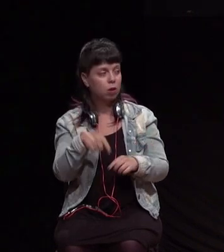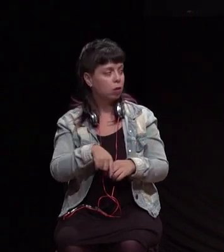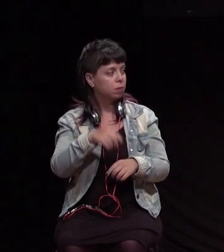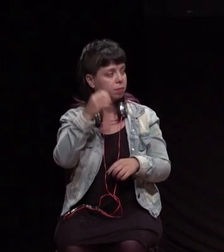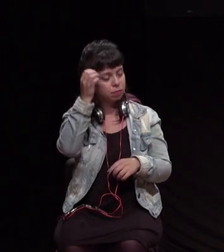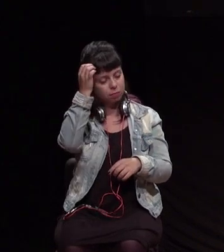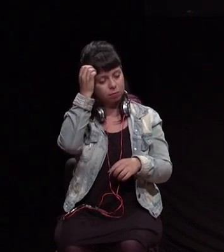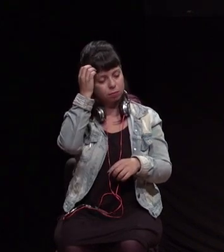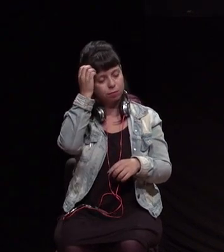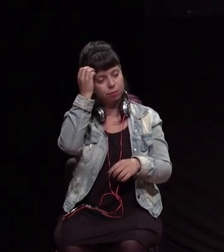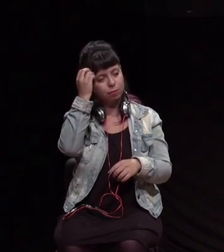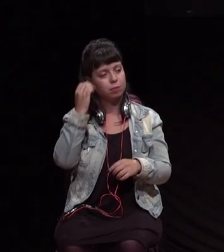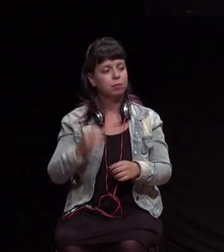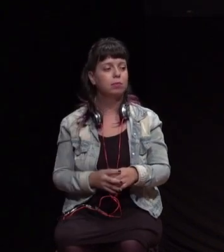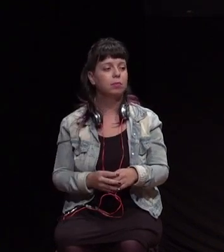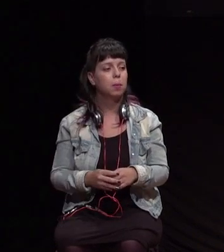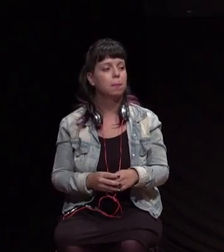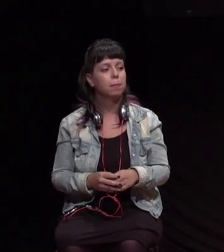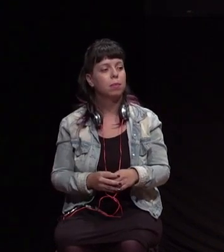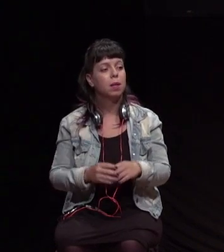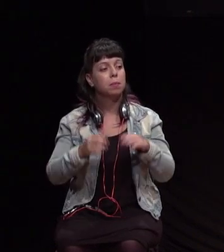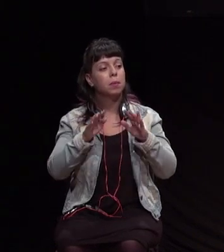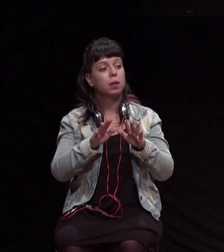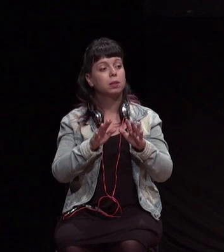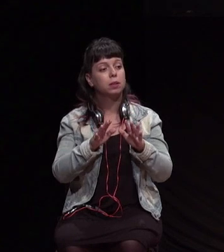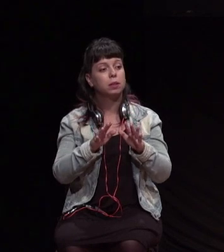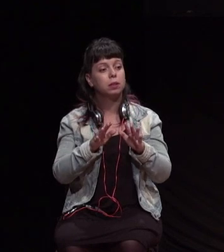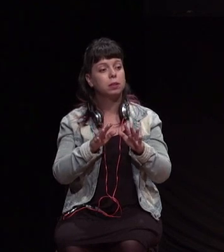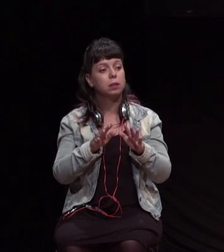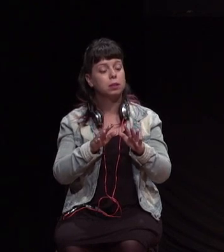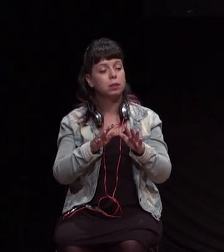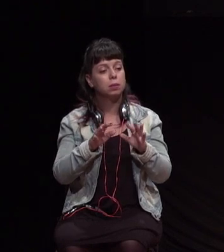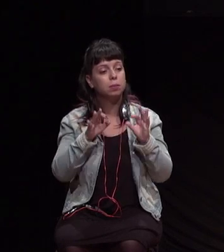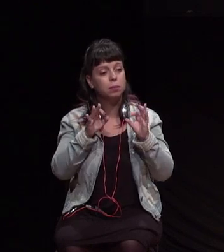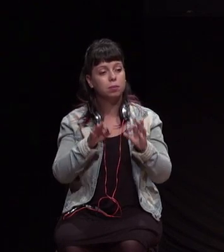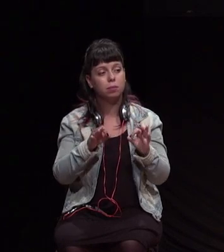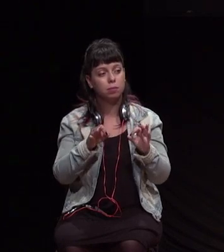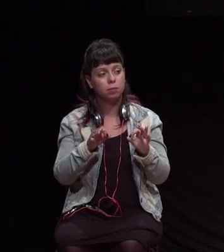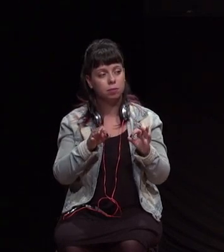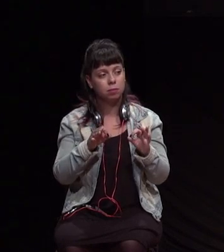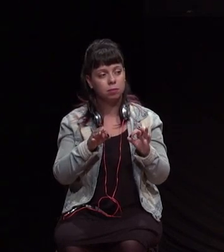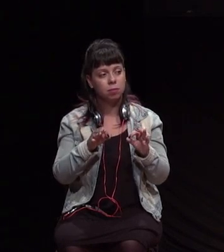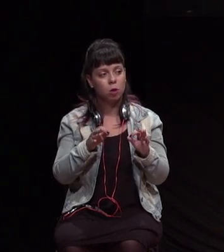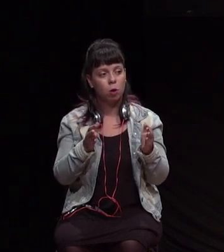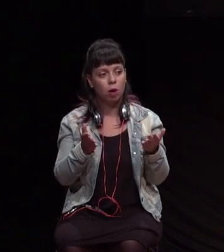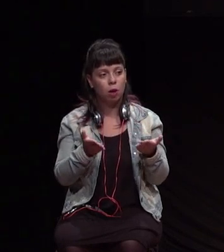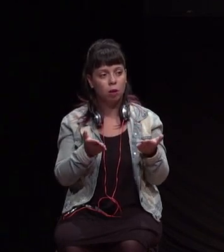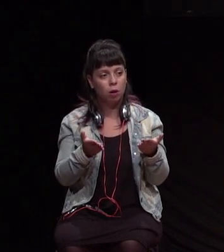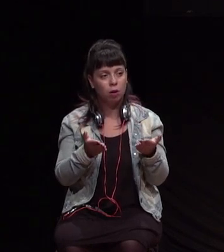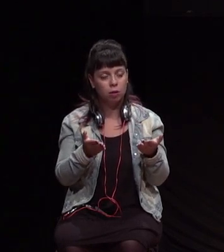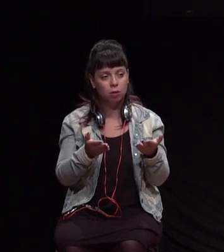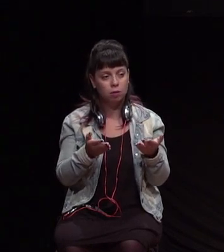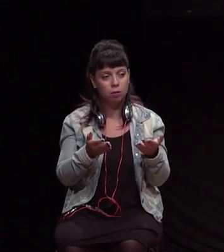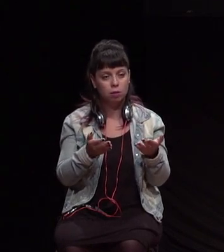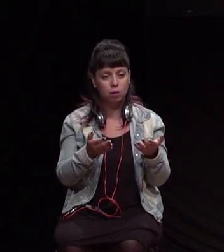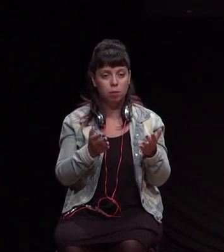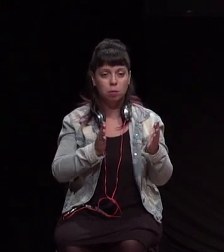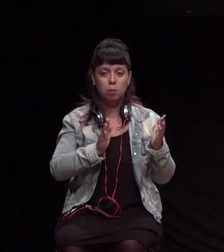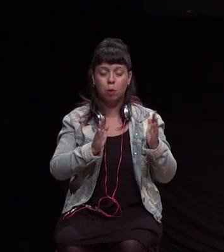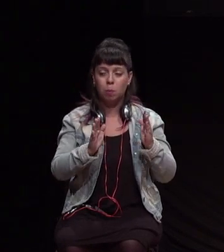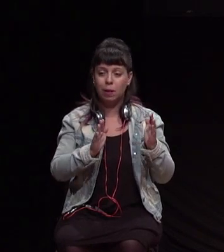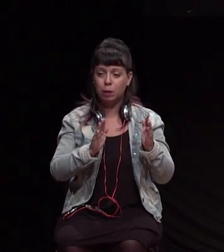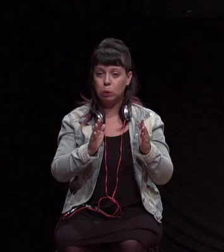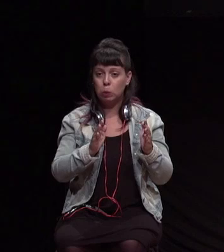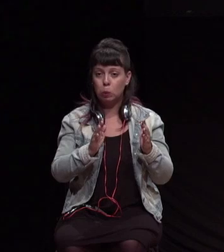né. Mas acho que, mais fundamentalmente, né, ainda que a gente esteja, evidentemente, num momento de crise